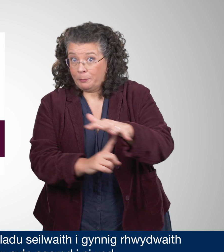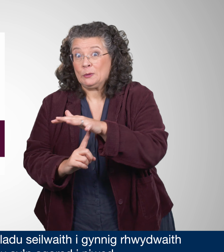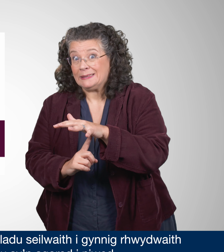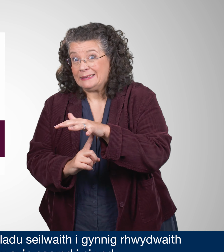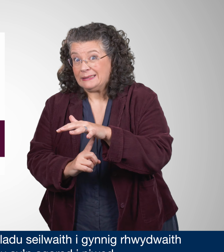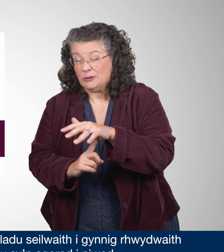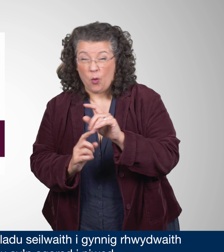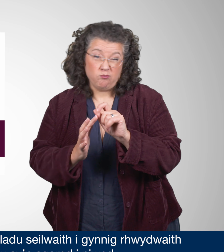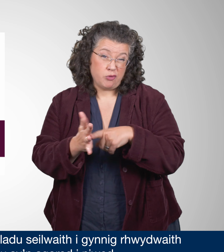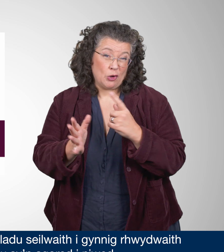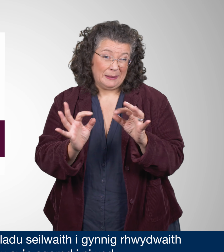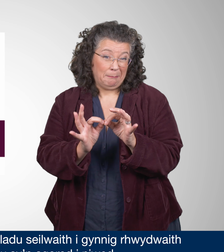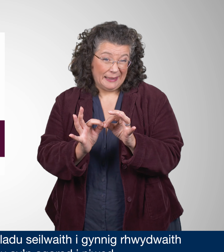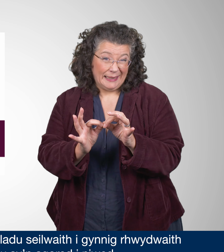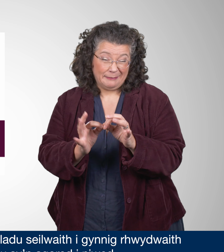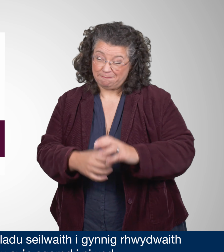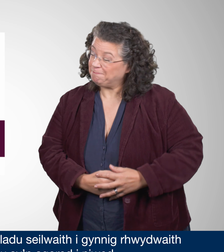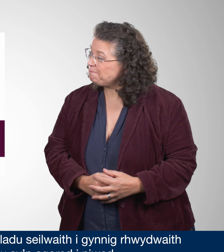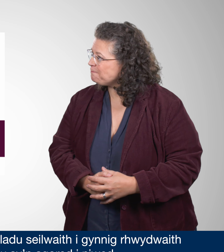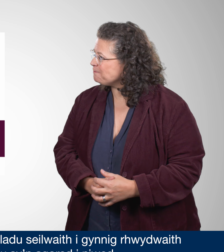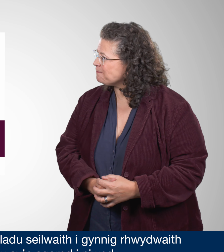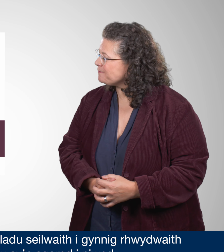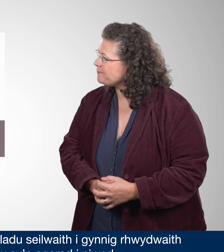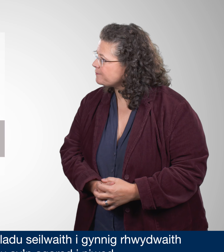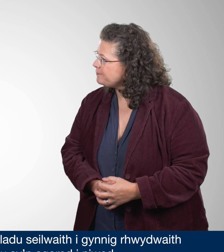agored i niwed.